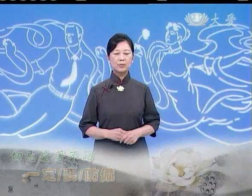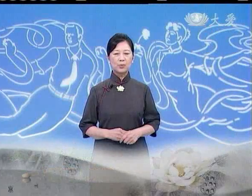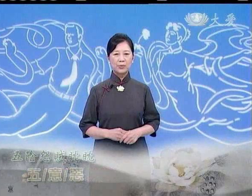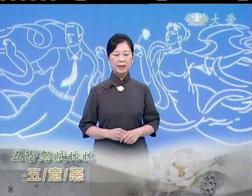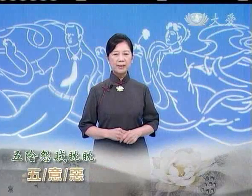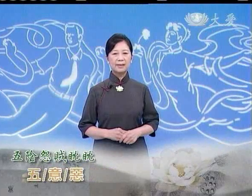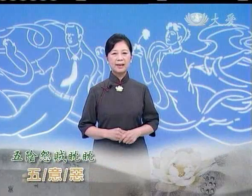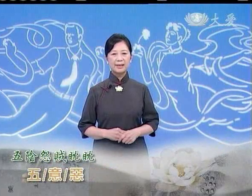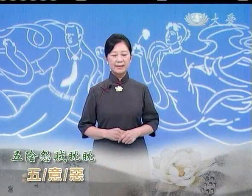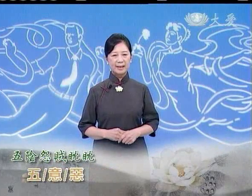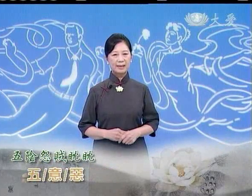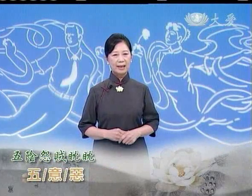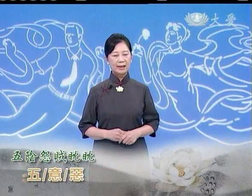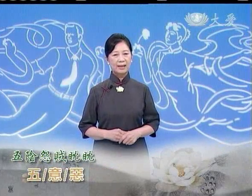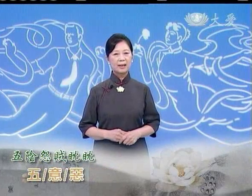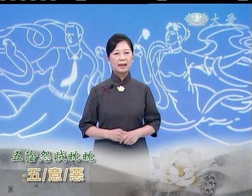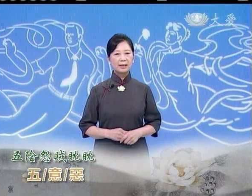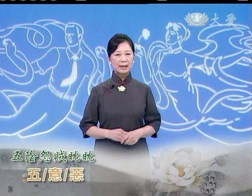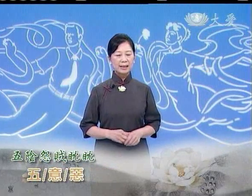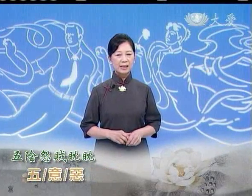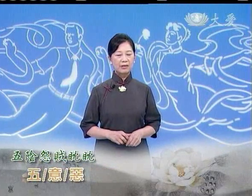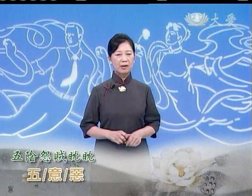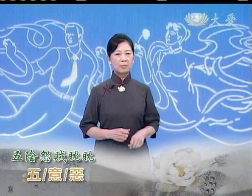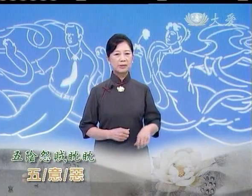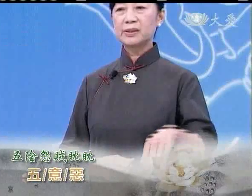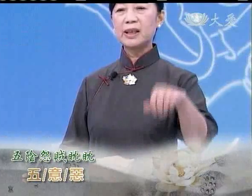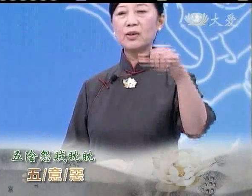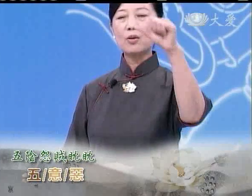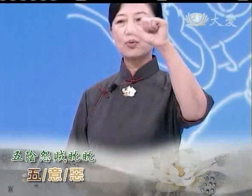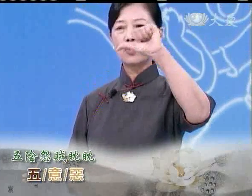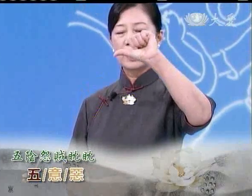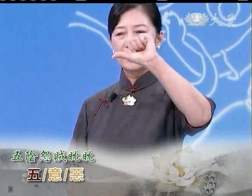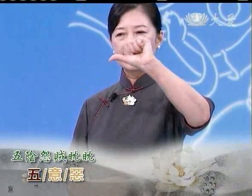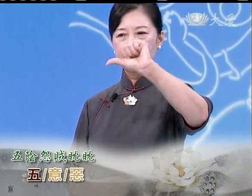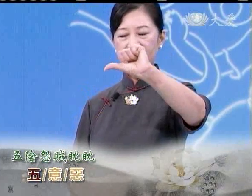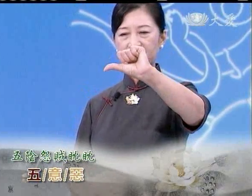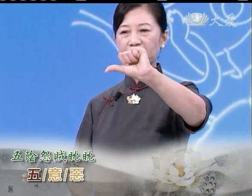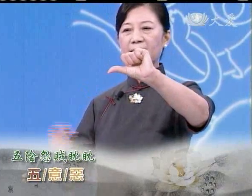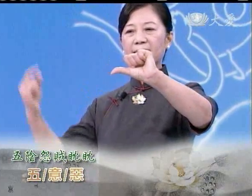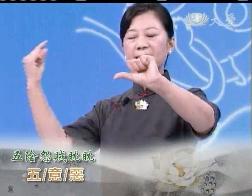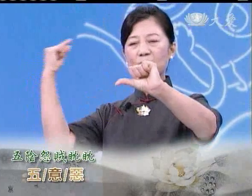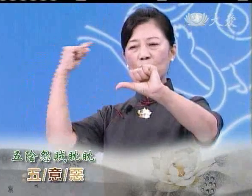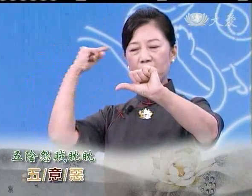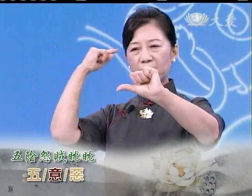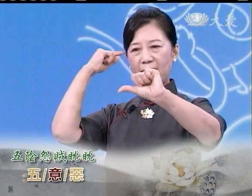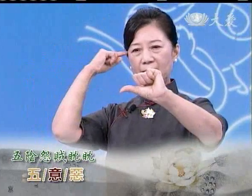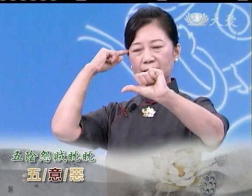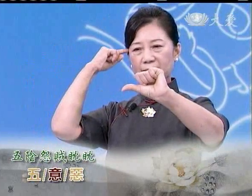五印燕姐丹丹，那在这个地方我们直接用五来呈现，印我们打你的